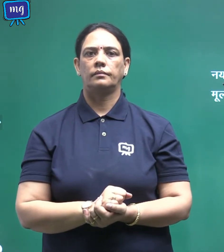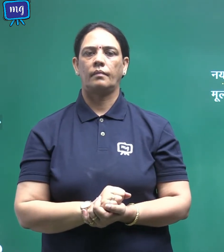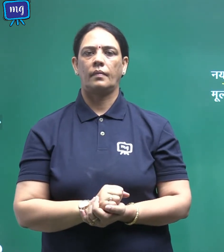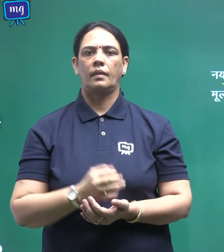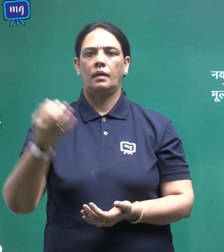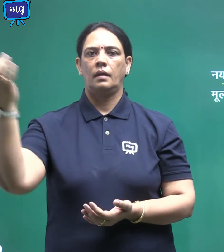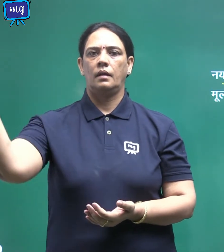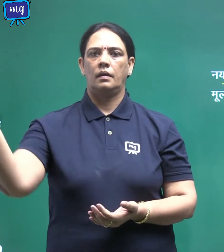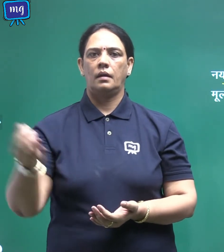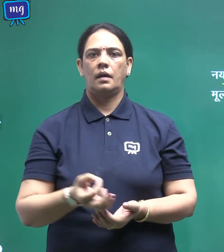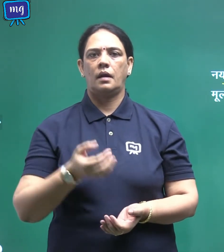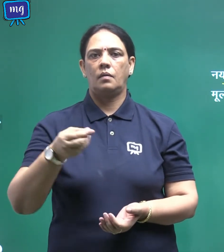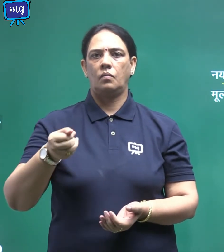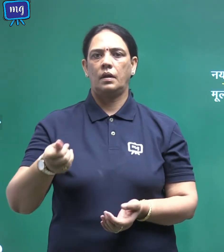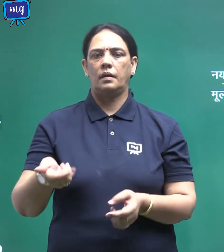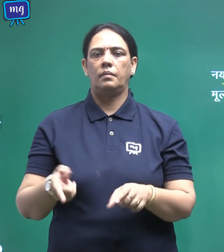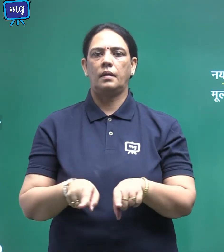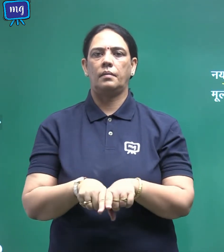नया मूल्य बराबर